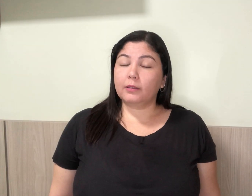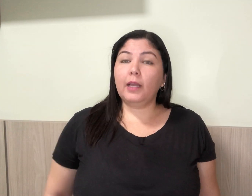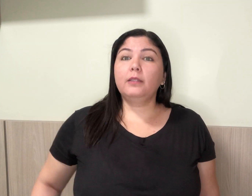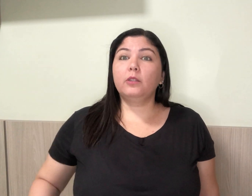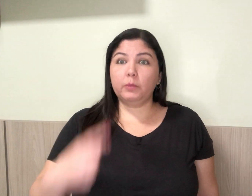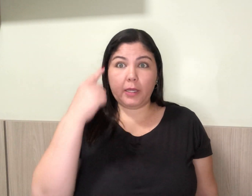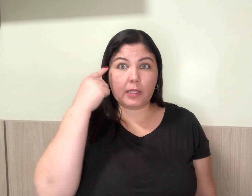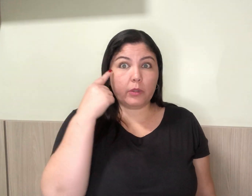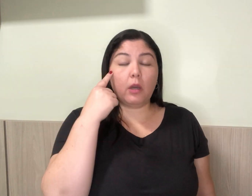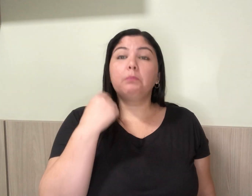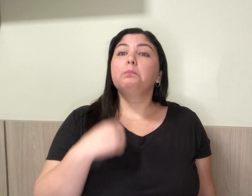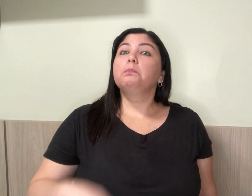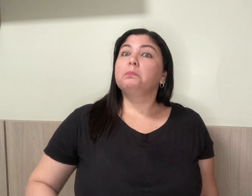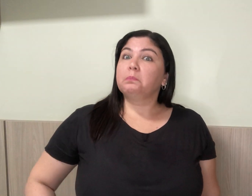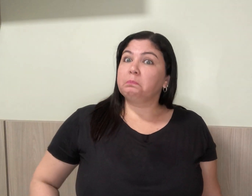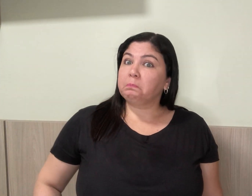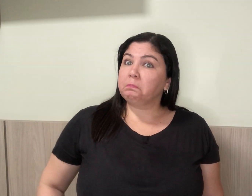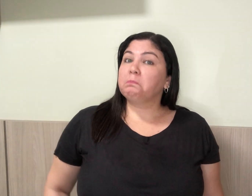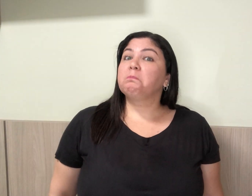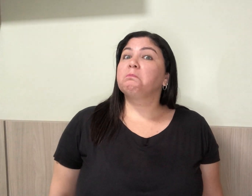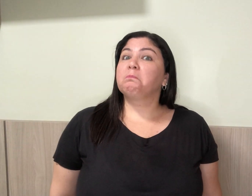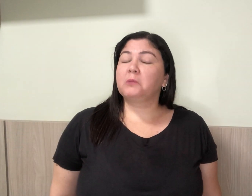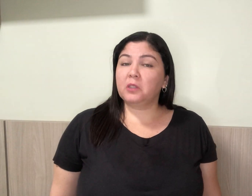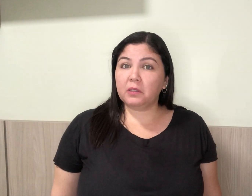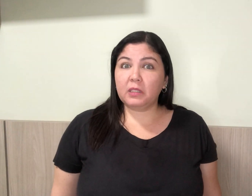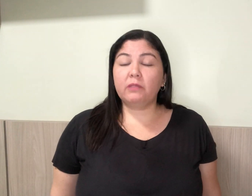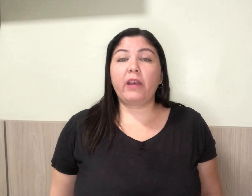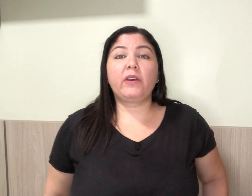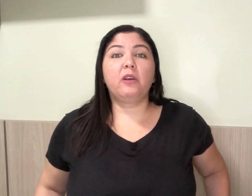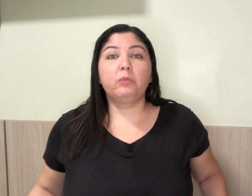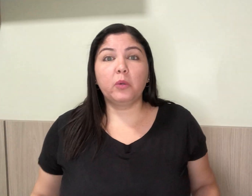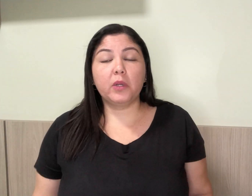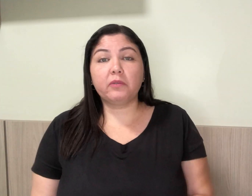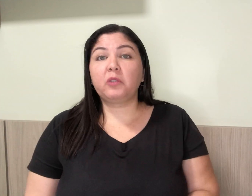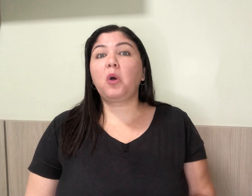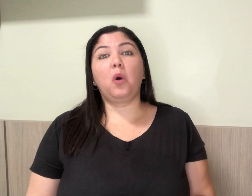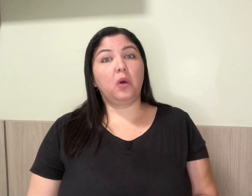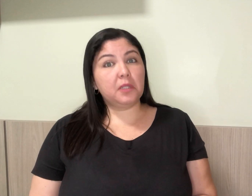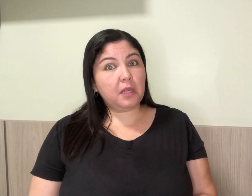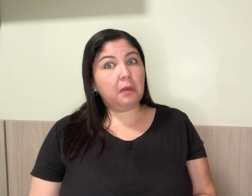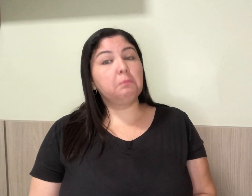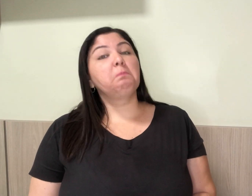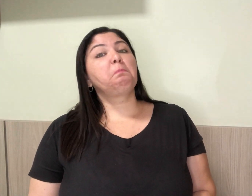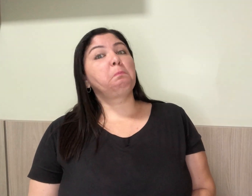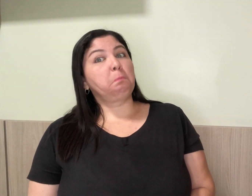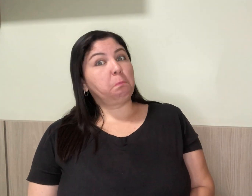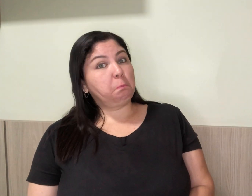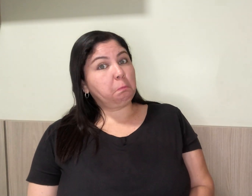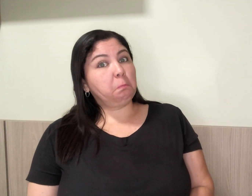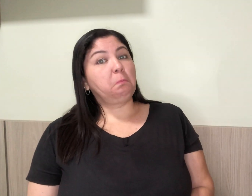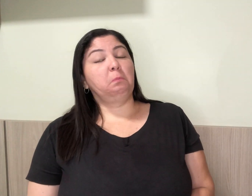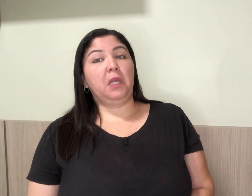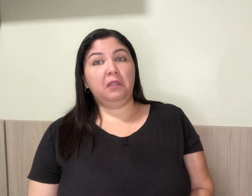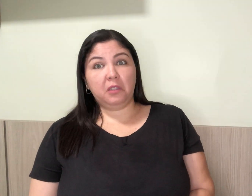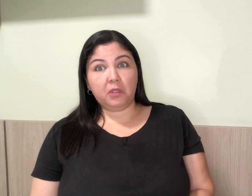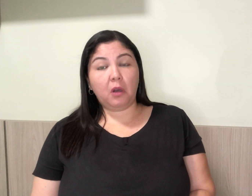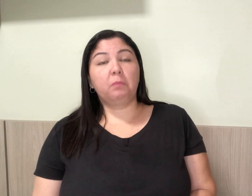né? Então a expressão aqui, ó. Você vai falar alguma coisa e fala, nossa, né? Então aqui, ó,